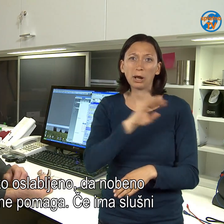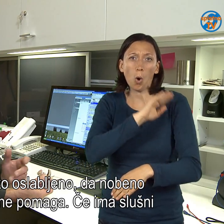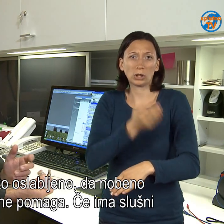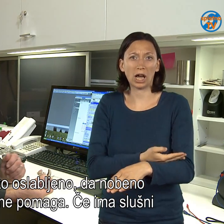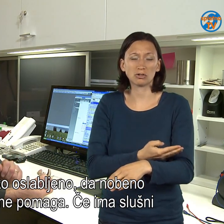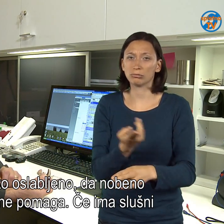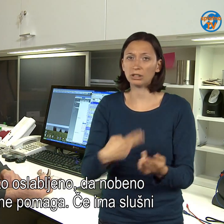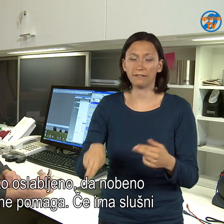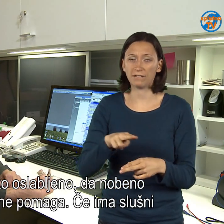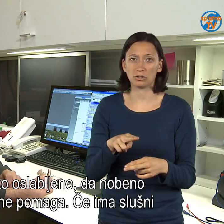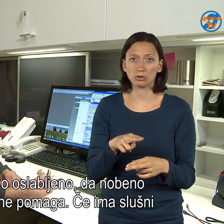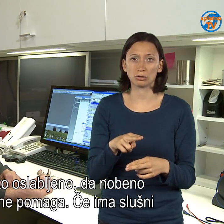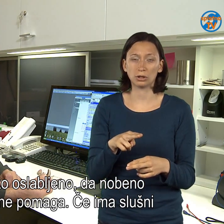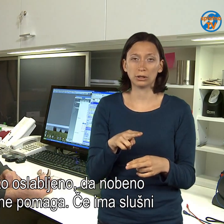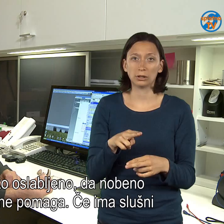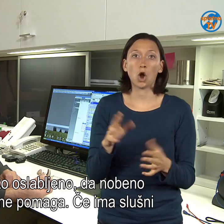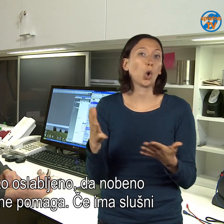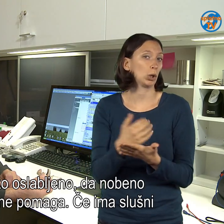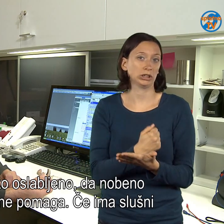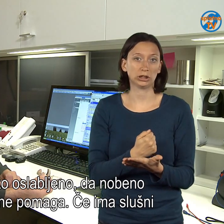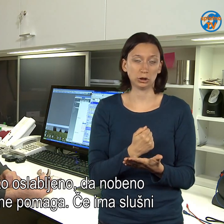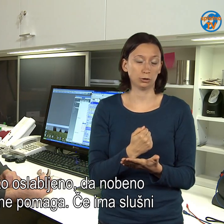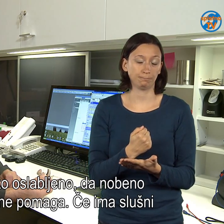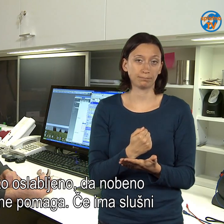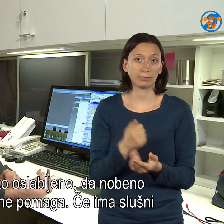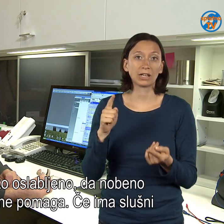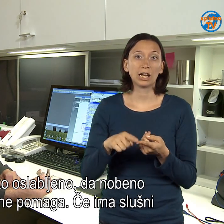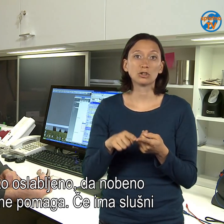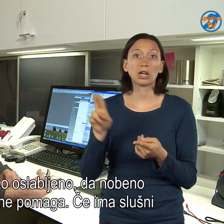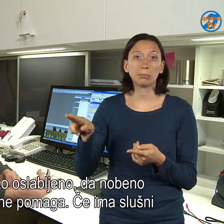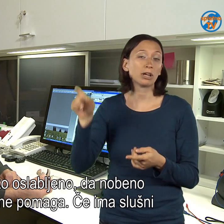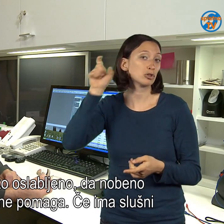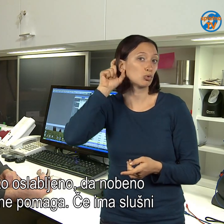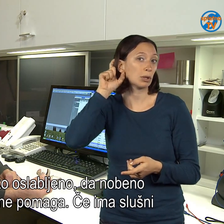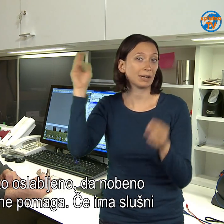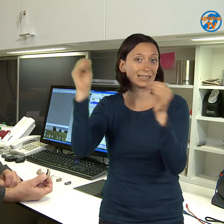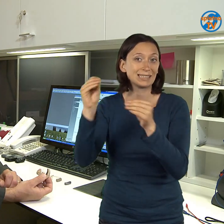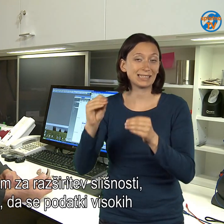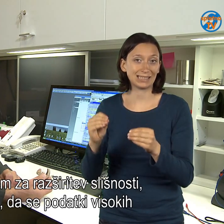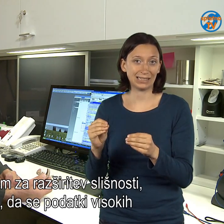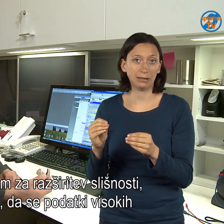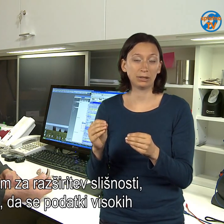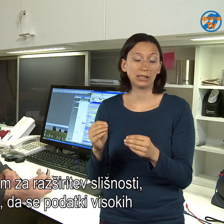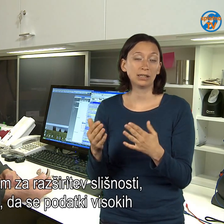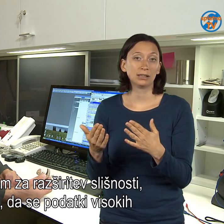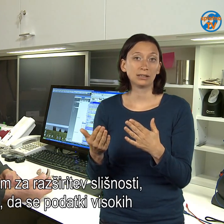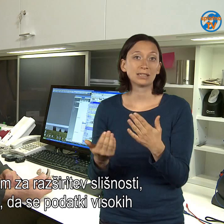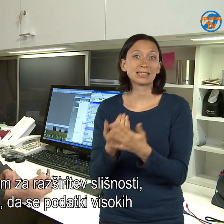nobeno ojačanje ni več koristno. Če ima slušni aparat sistem za